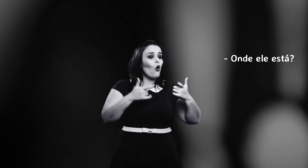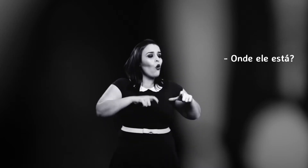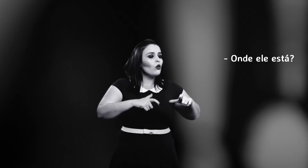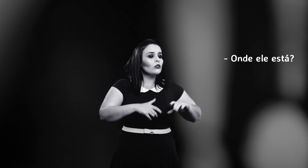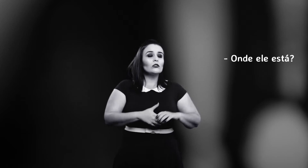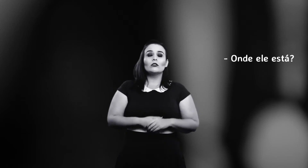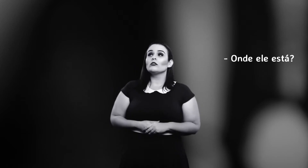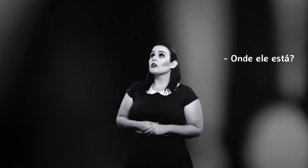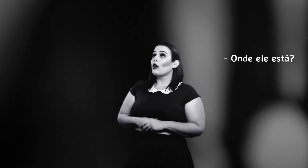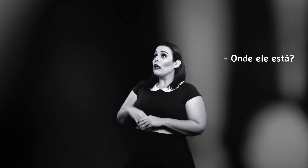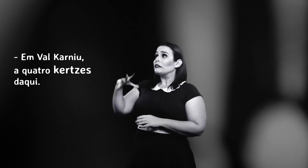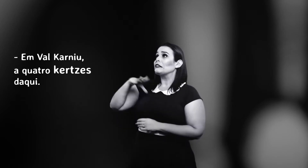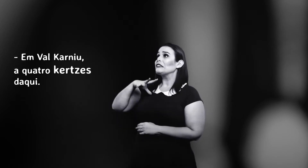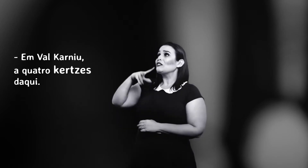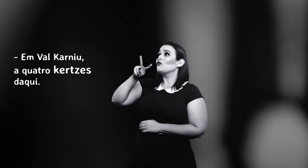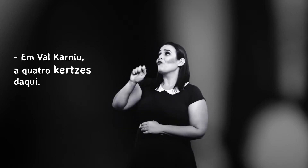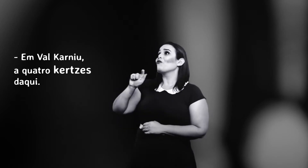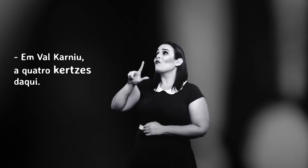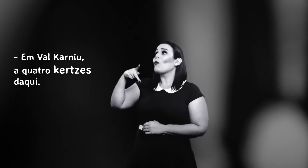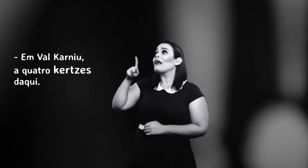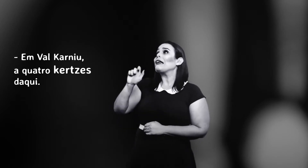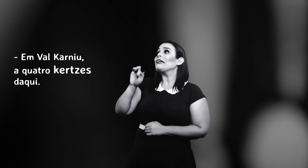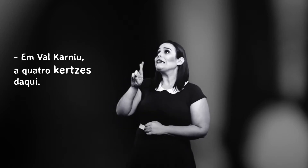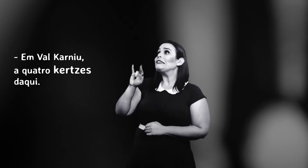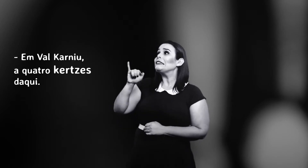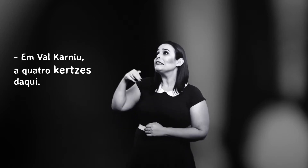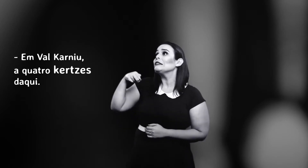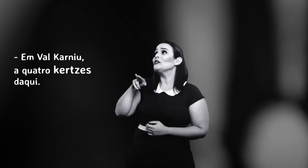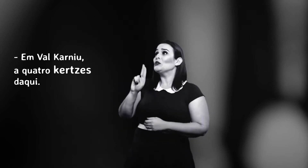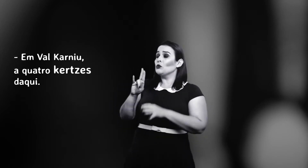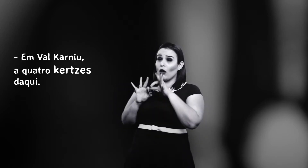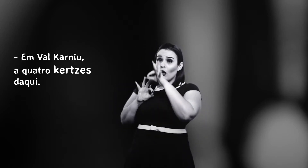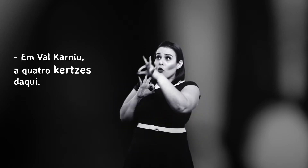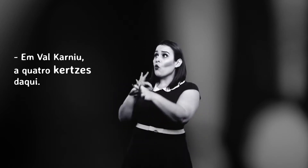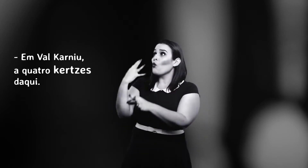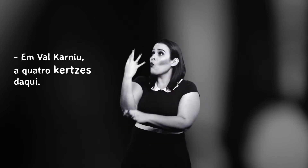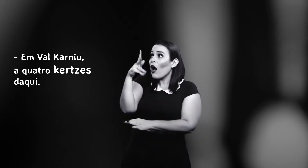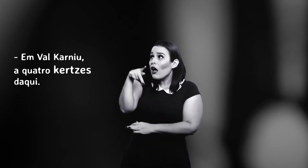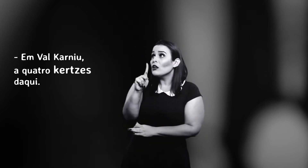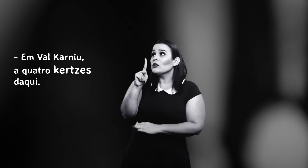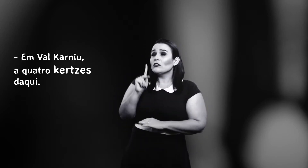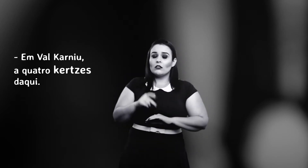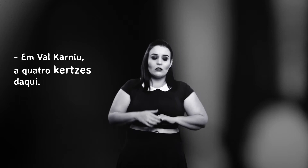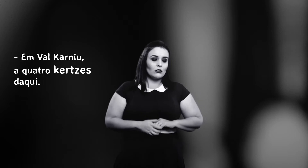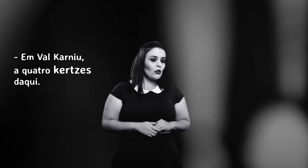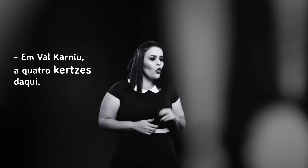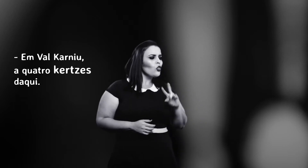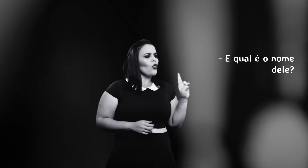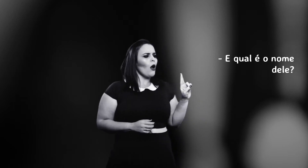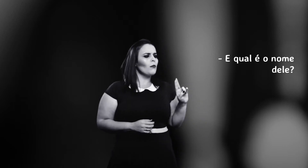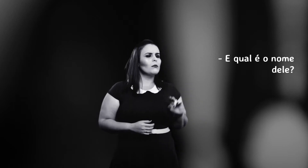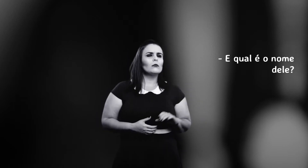está? Em Valcarnil, a 4 quertzes daqui. E qual é o nome